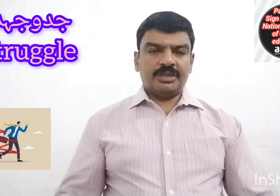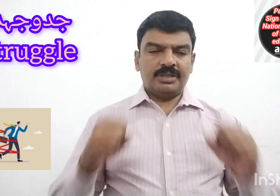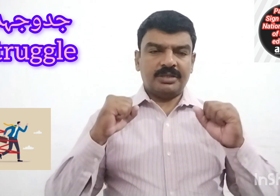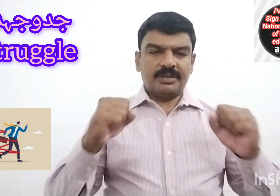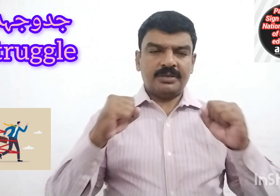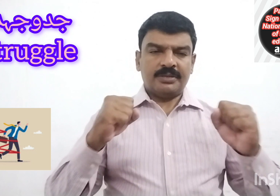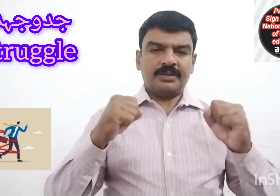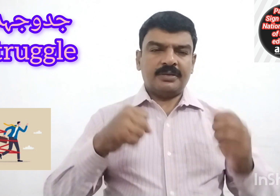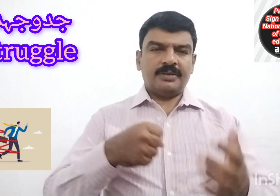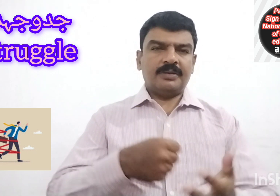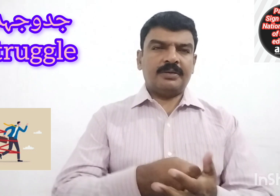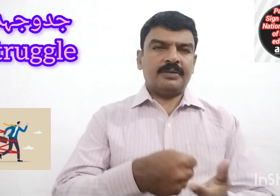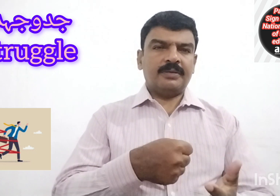जिद्दोजहद।